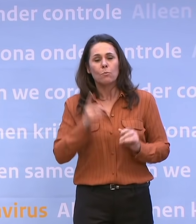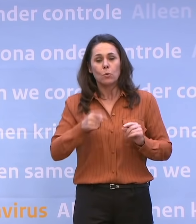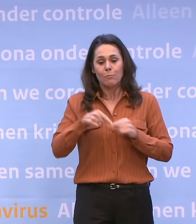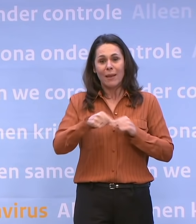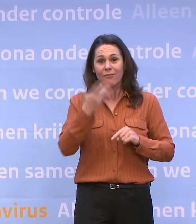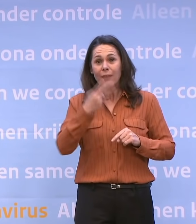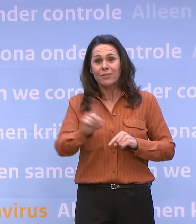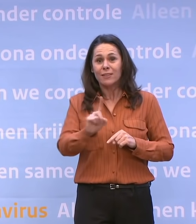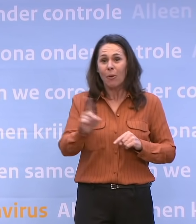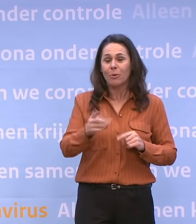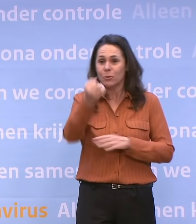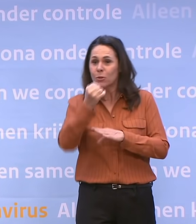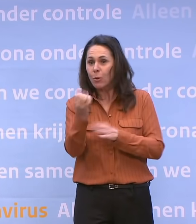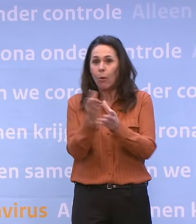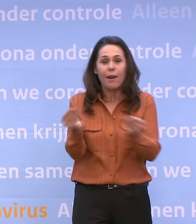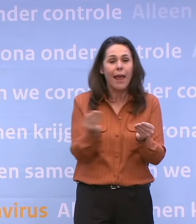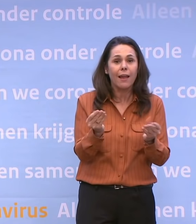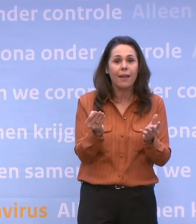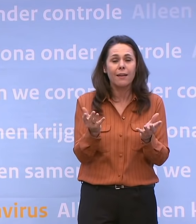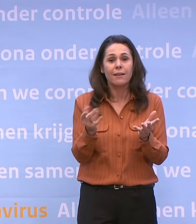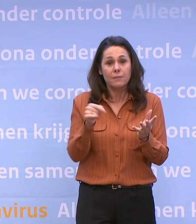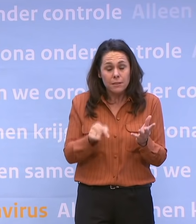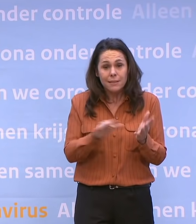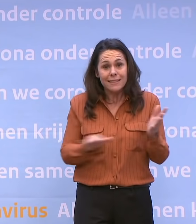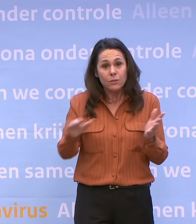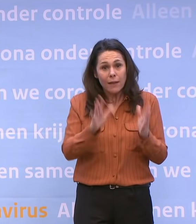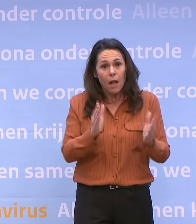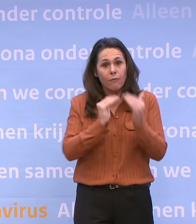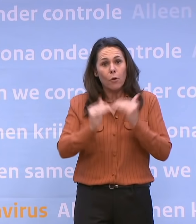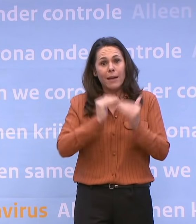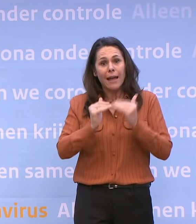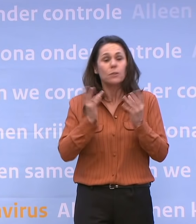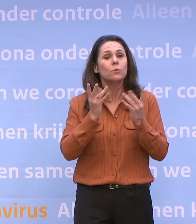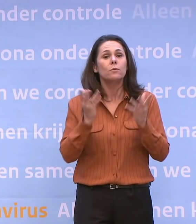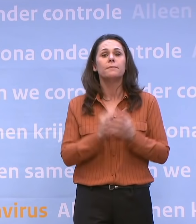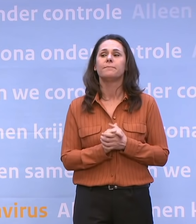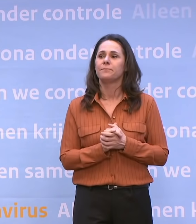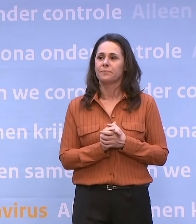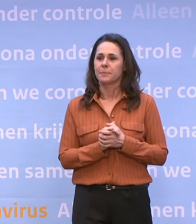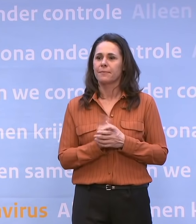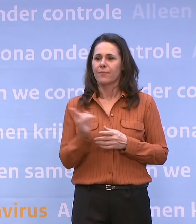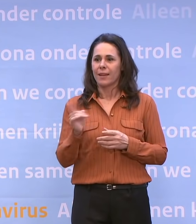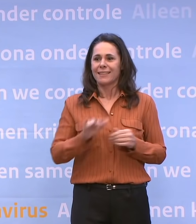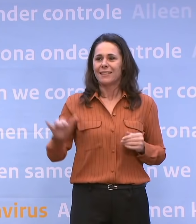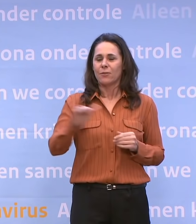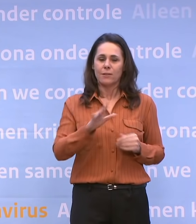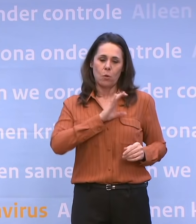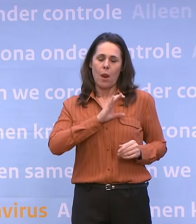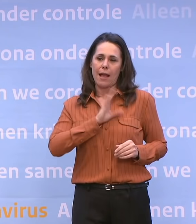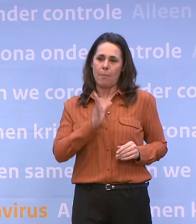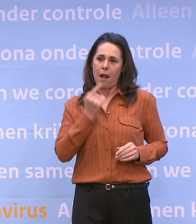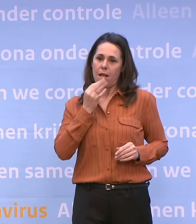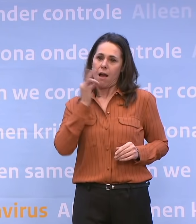leeg zijn en dergelijke. Ik vroeg me af, is dat scenario, staat dat klaar en hoe ziet dat eruit? Dat scenario, heb ik op uw collega net geantwoord, is niet